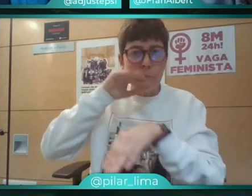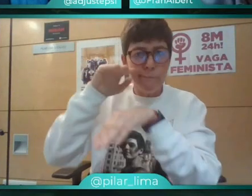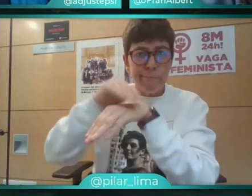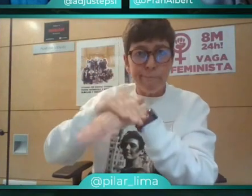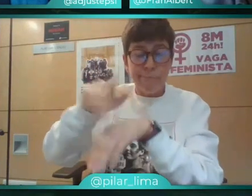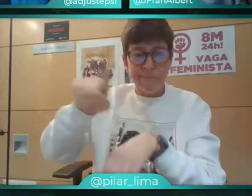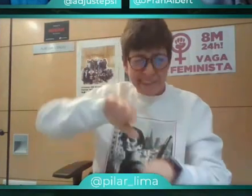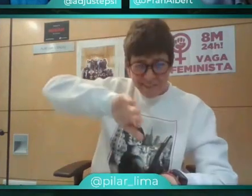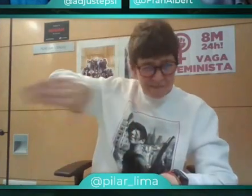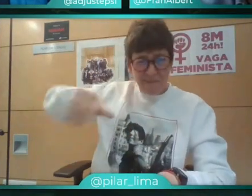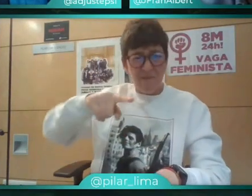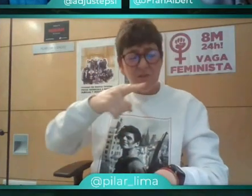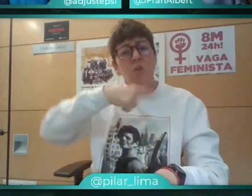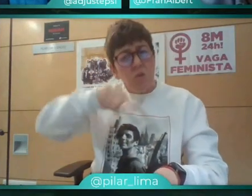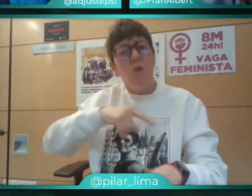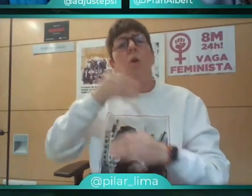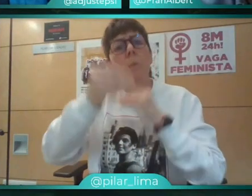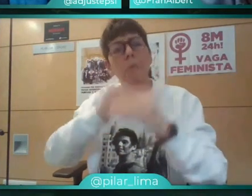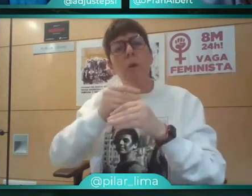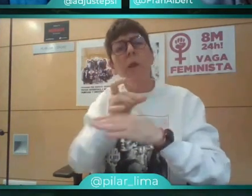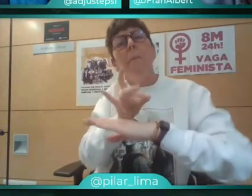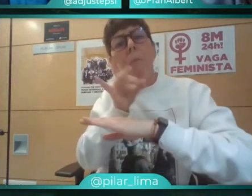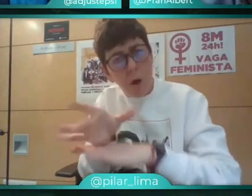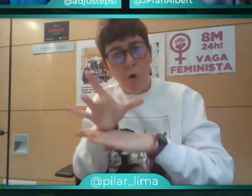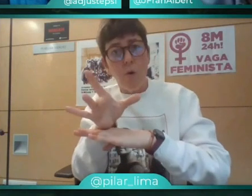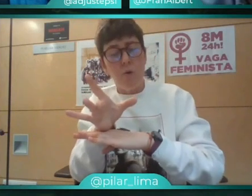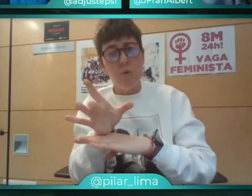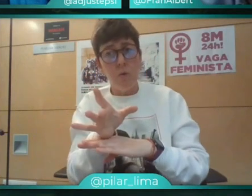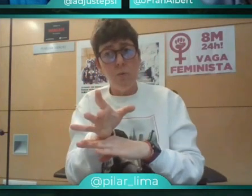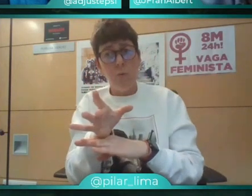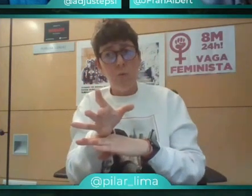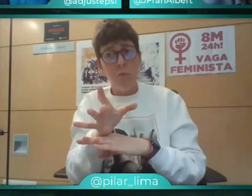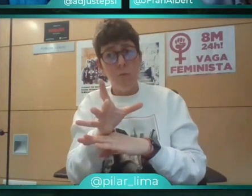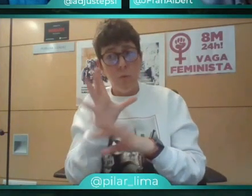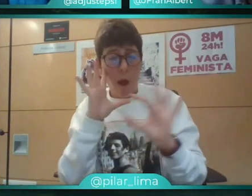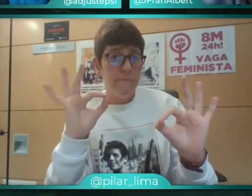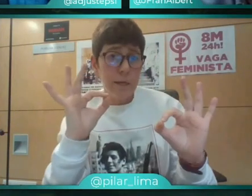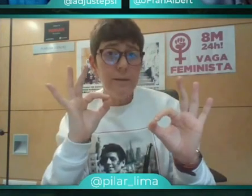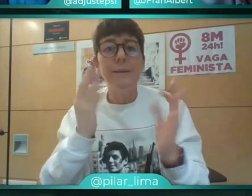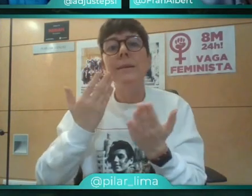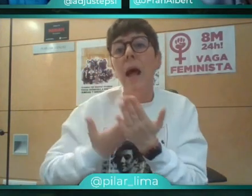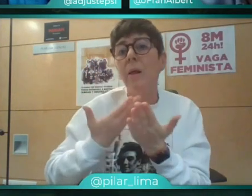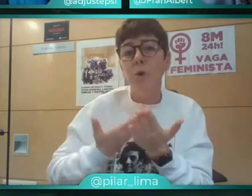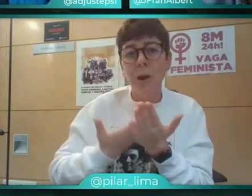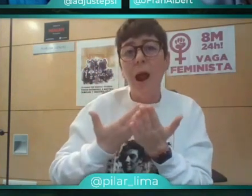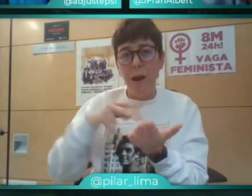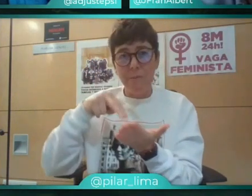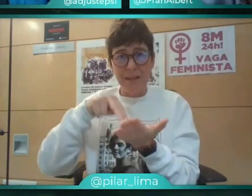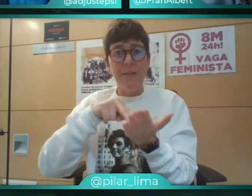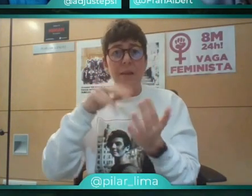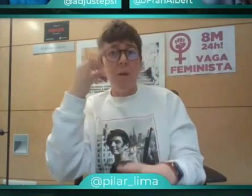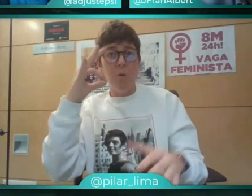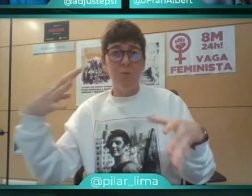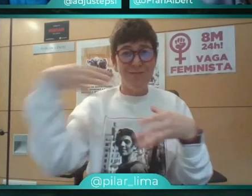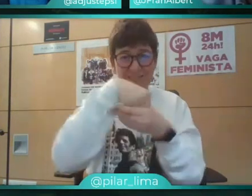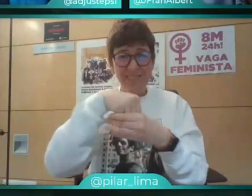o una consellería dejando a un lado a la ciudadanía porque nosotros la ciudadanía la gente de la calle somos